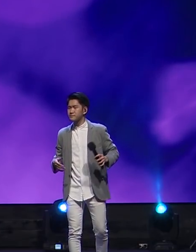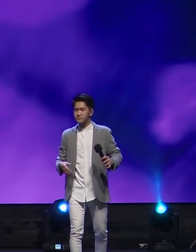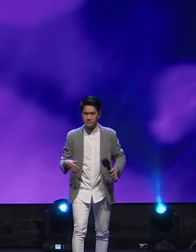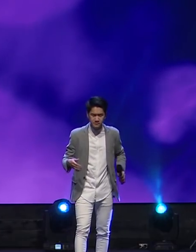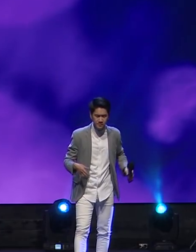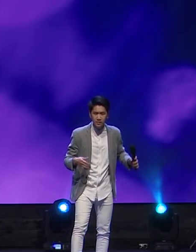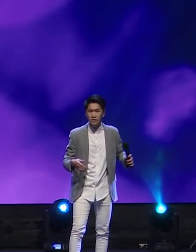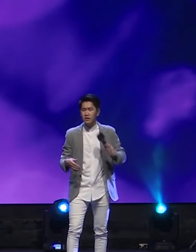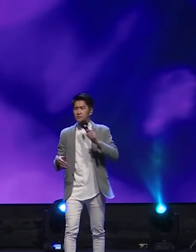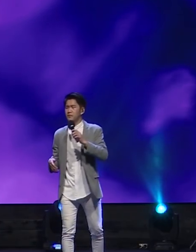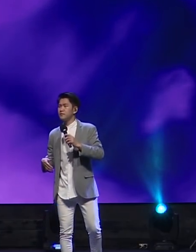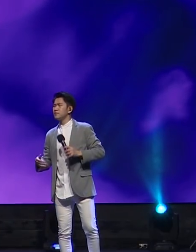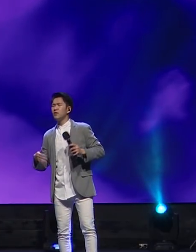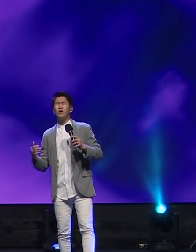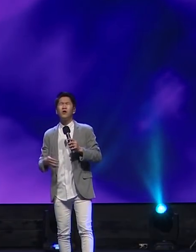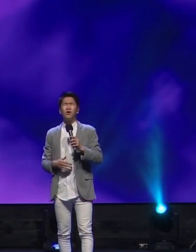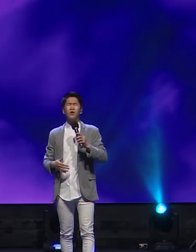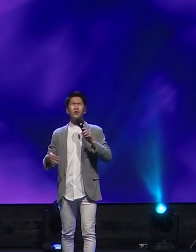Haleluya.